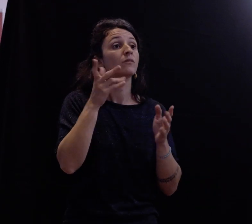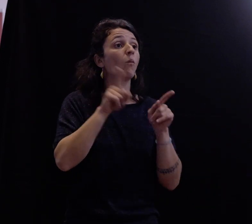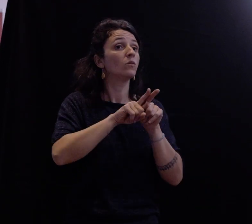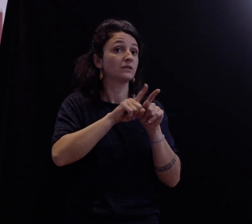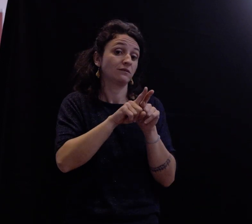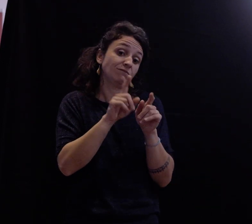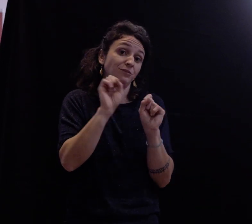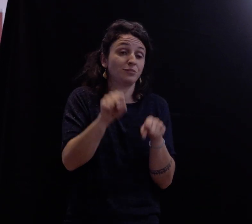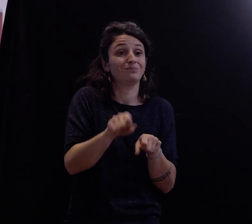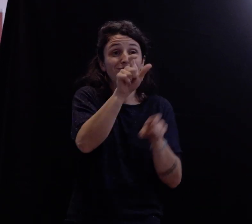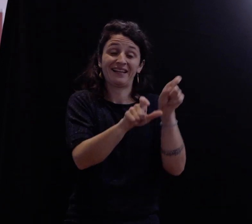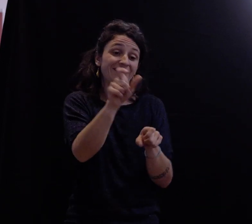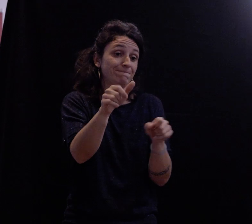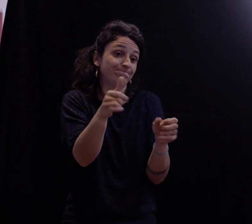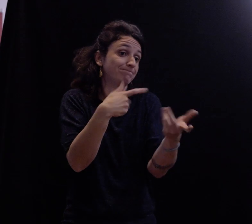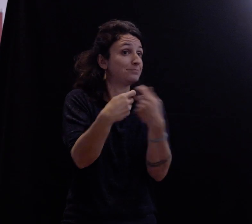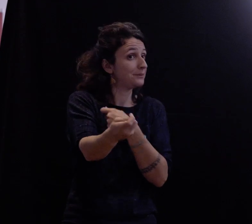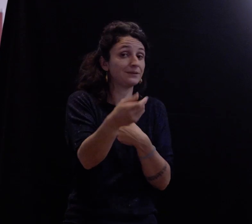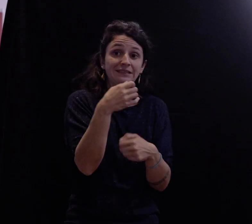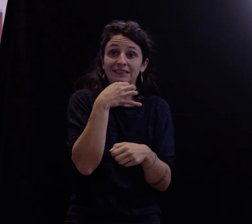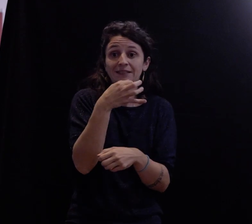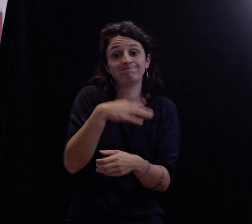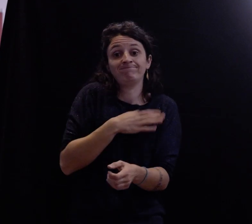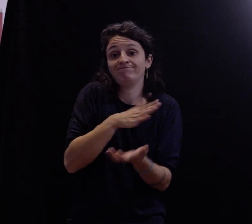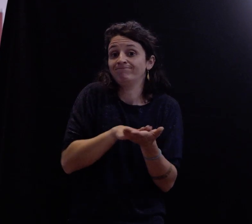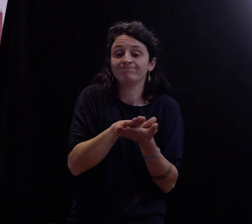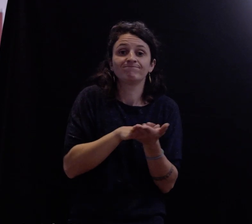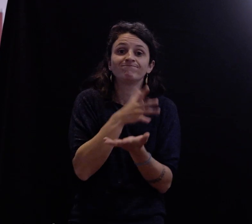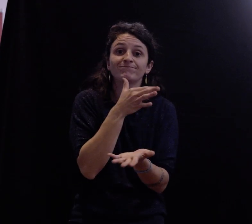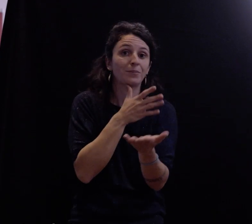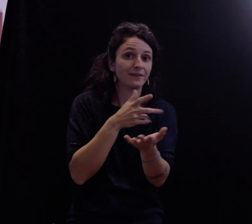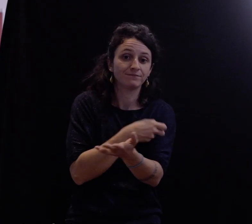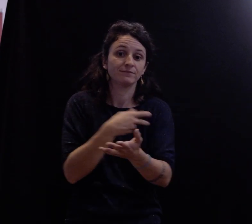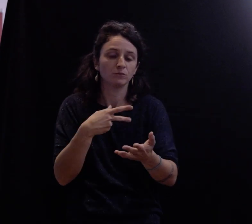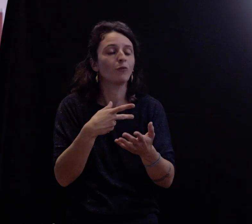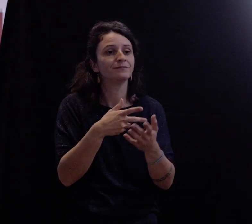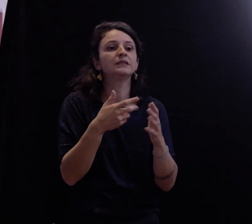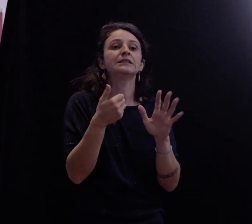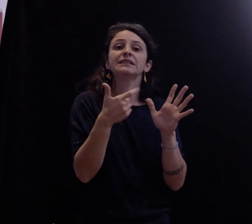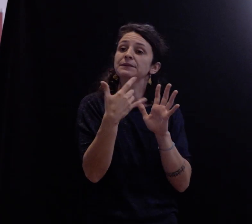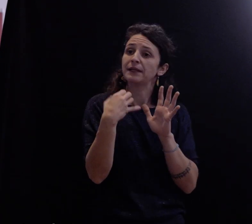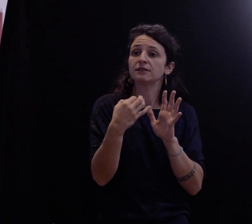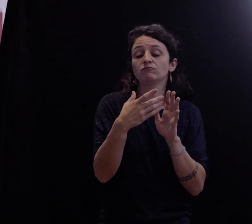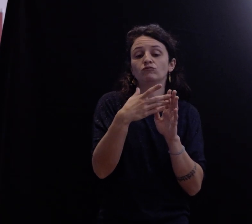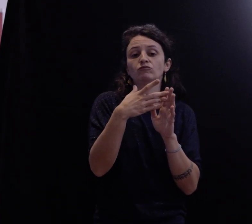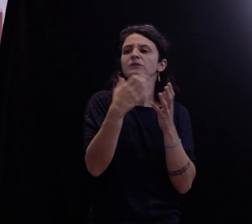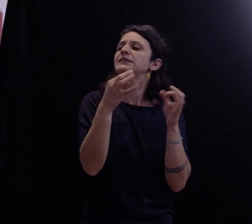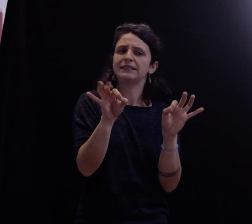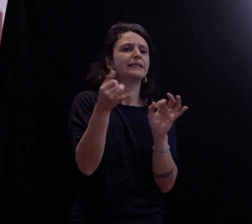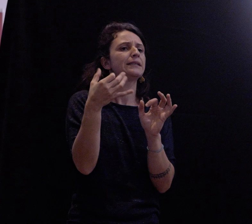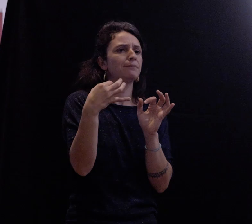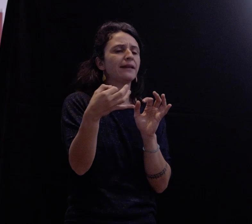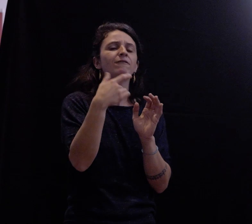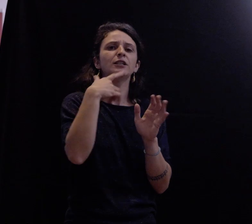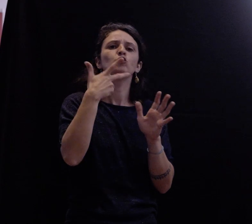désolé, pour vous, ça ne va pas être possible ». Et ensuite, on fait un prélèvement, donc 10 semaines, c'est-à-dire 2 mois et demi de grossesse à peu près. On a le résultat